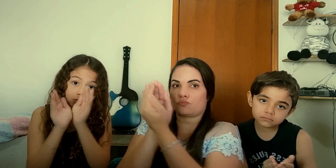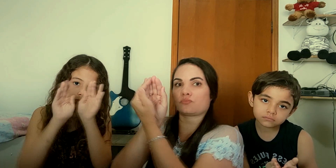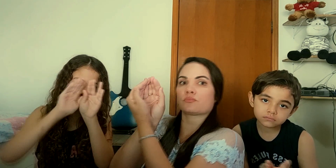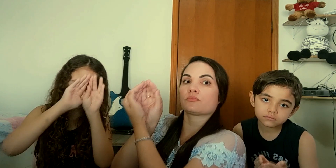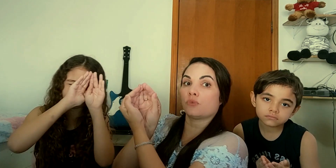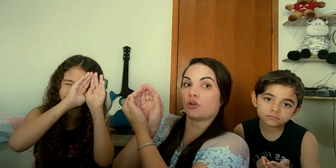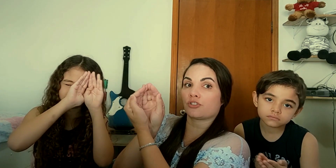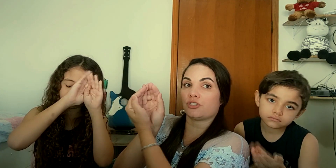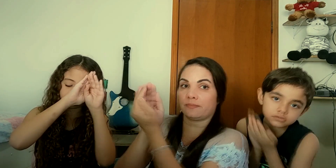Bote.